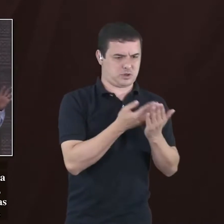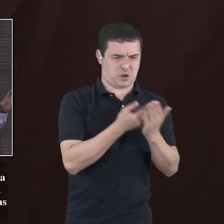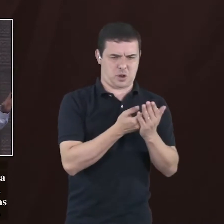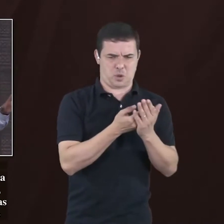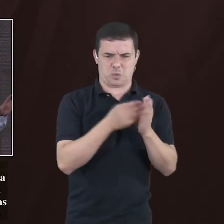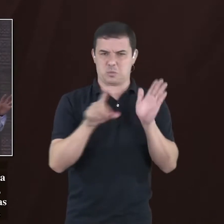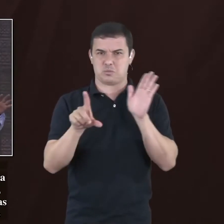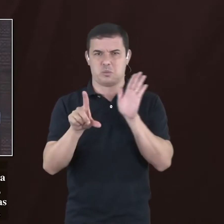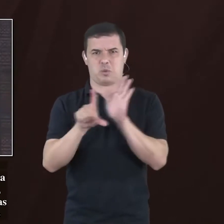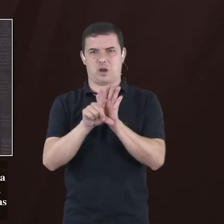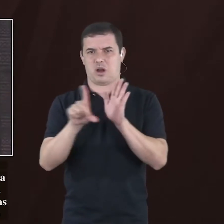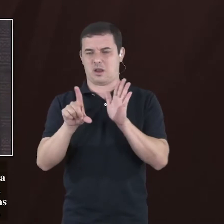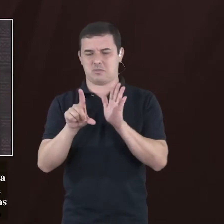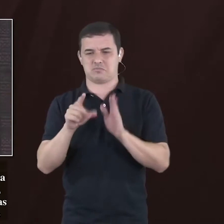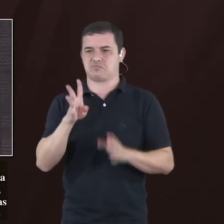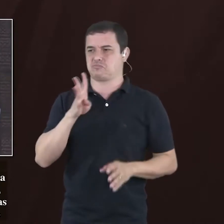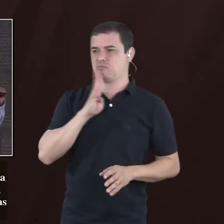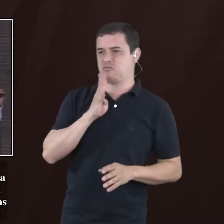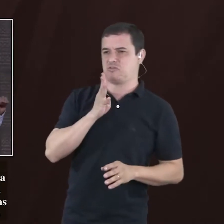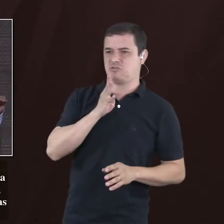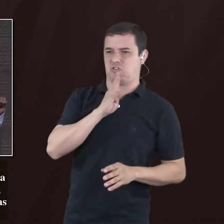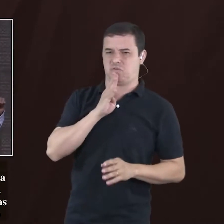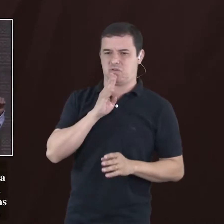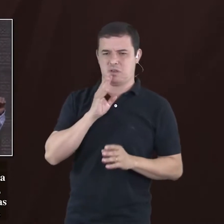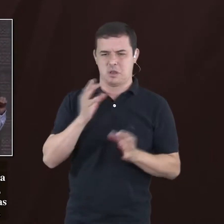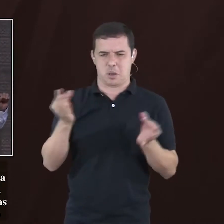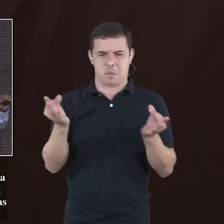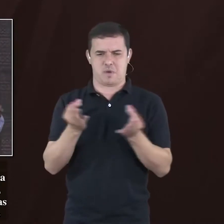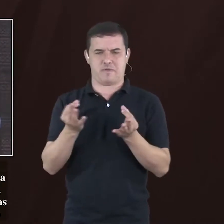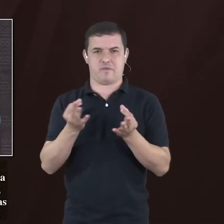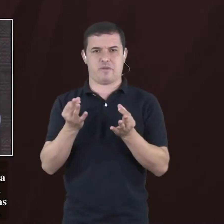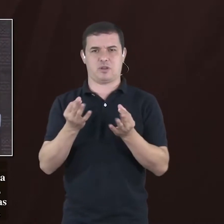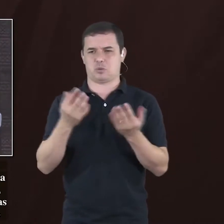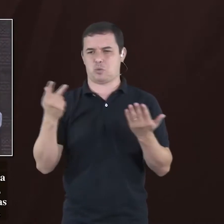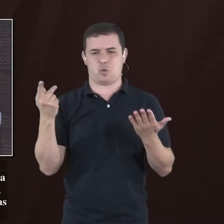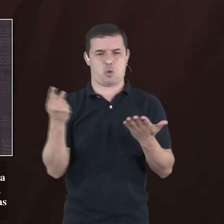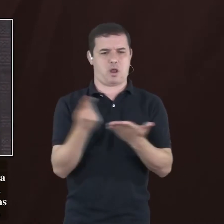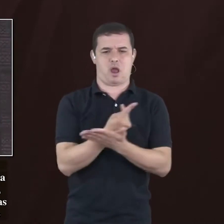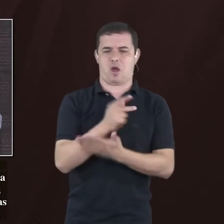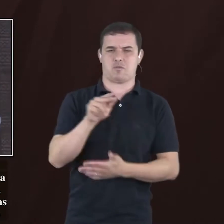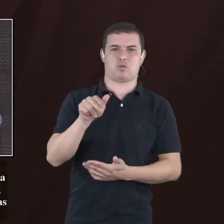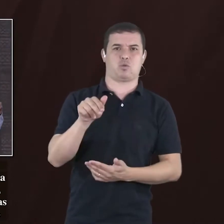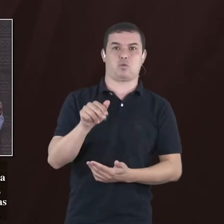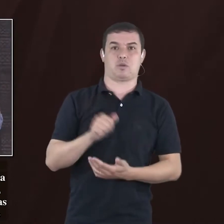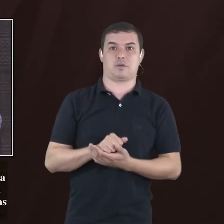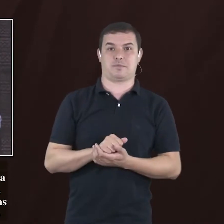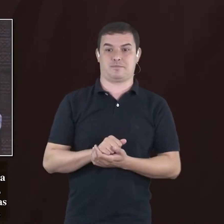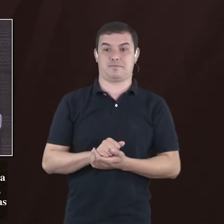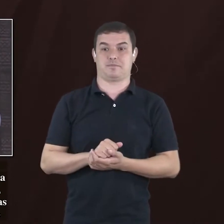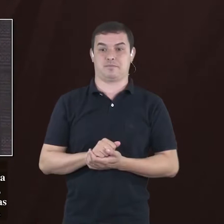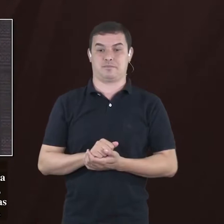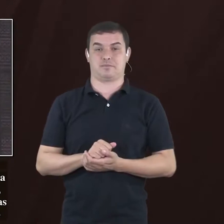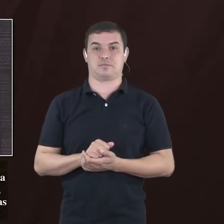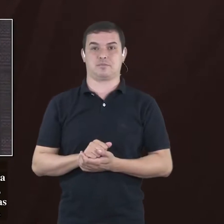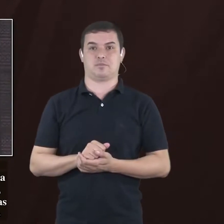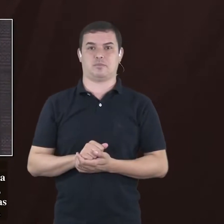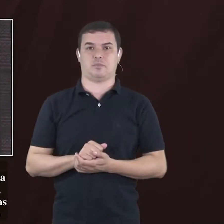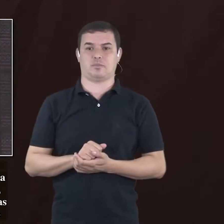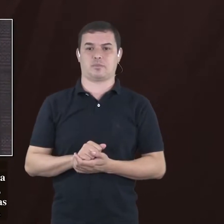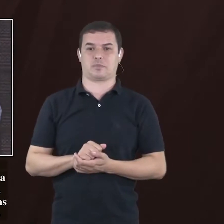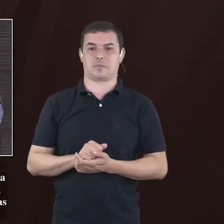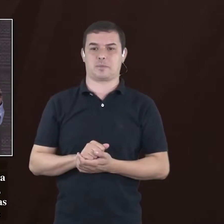justiça da lei, ele era irrepreensível. Ele era um fariseu, era a seita